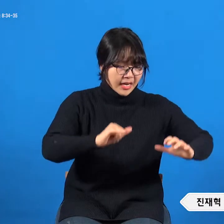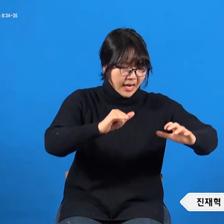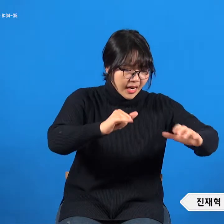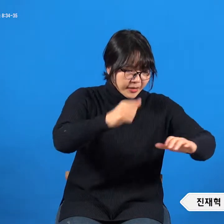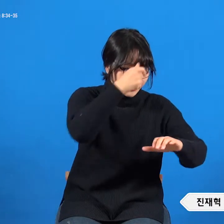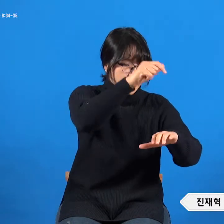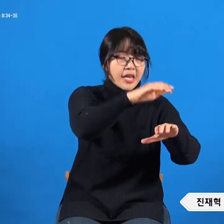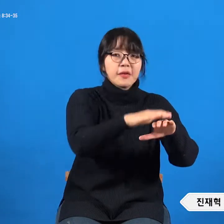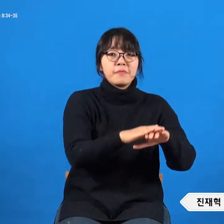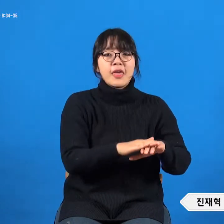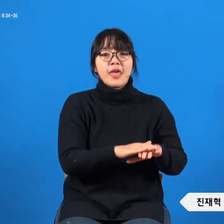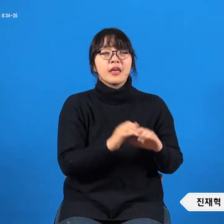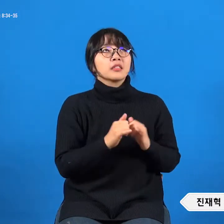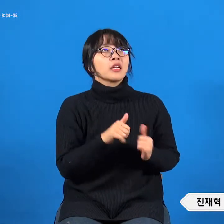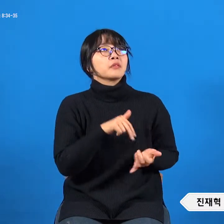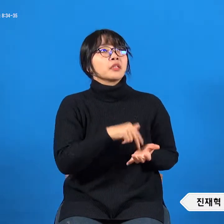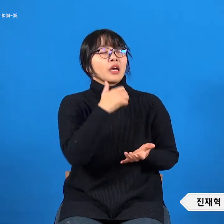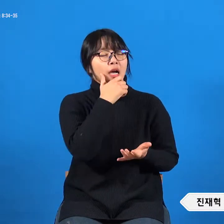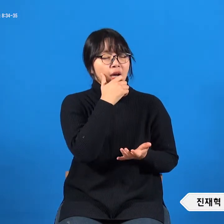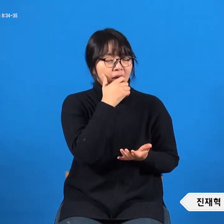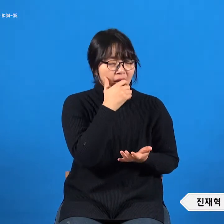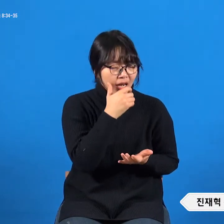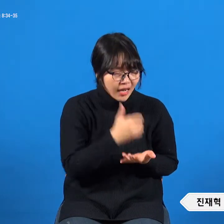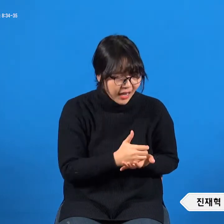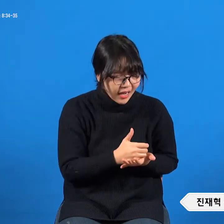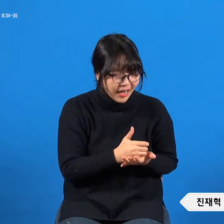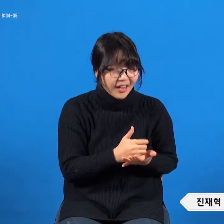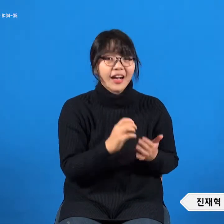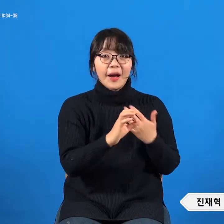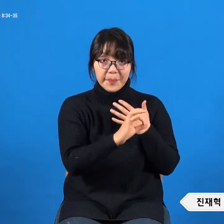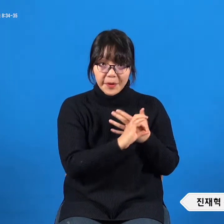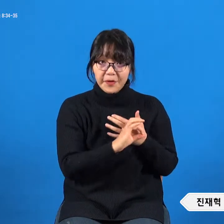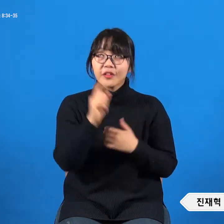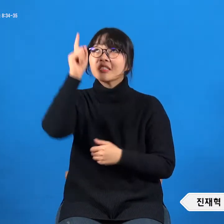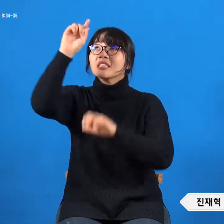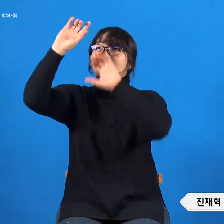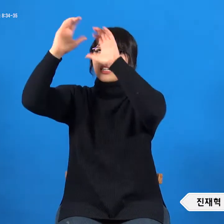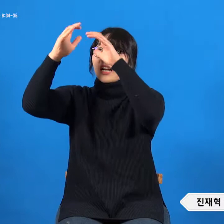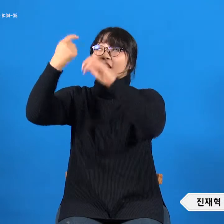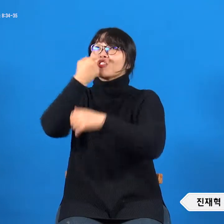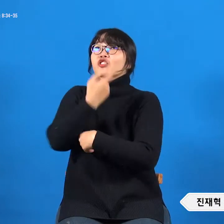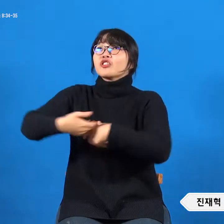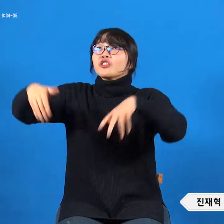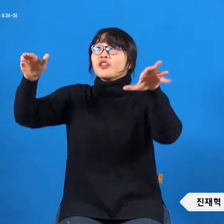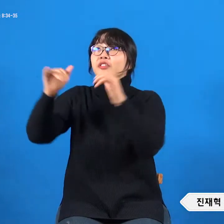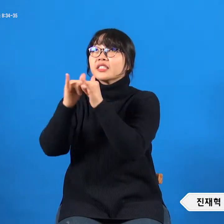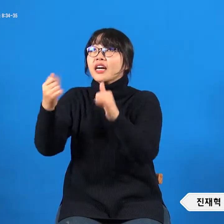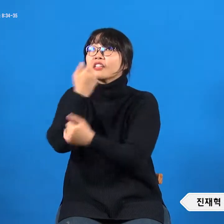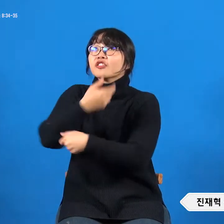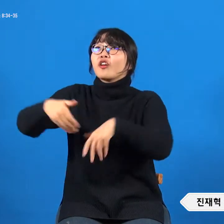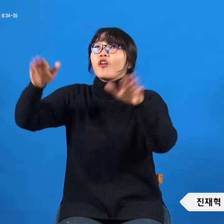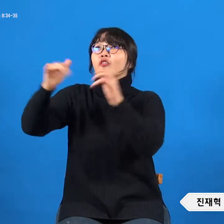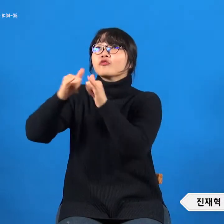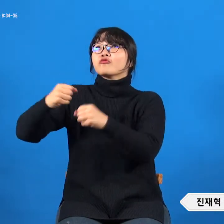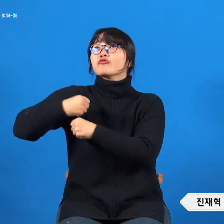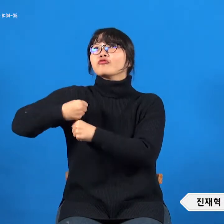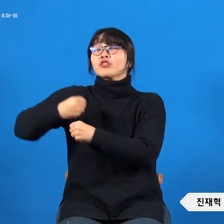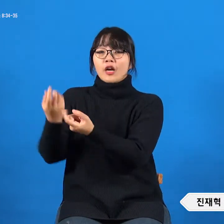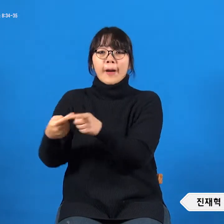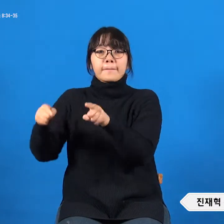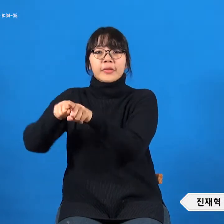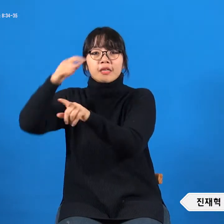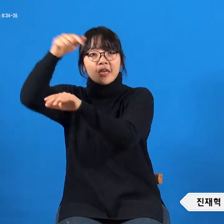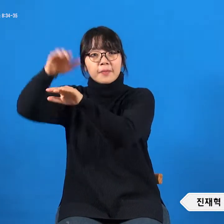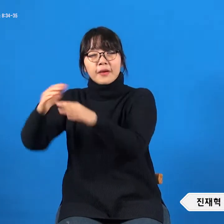예배가 우리에게 감격이 된다면 천군 천사와 함께 드리는 천국의 예배가 어떤 감격으로 우리에게 다가올